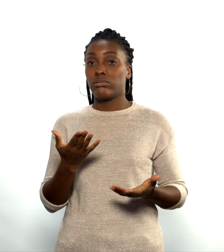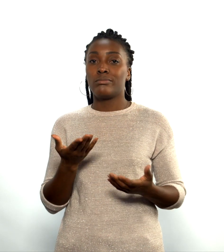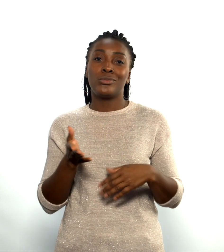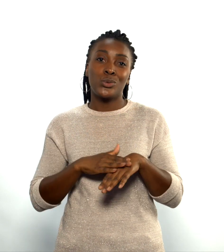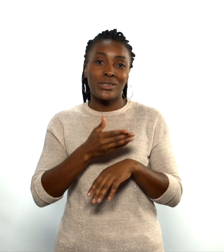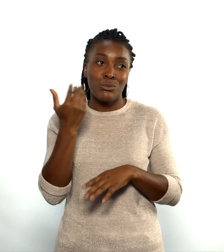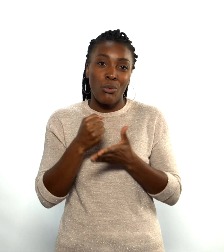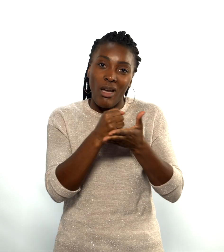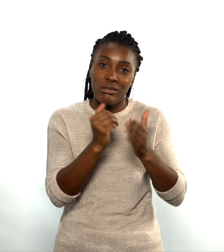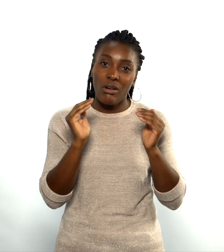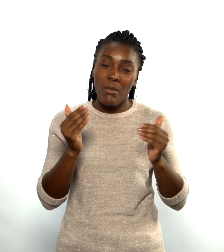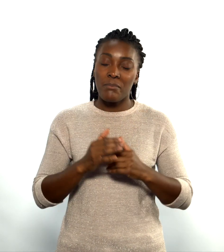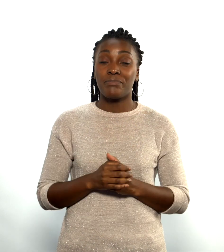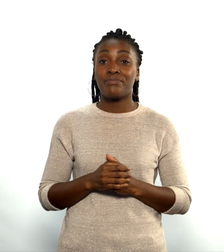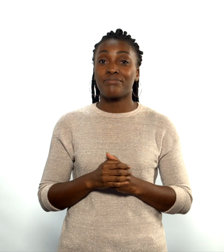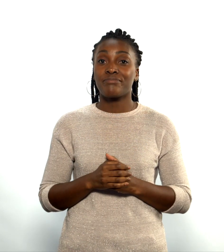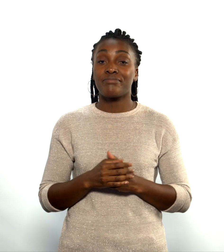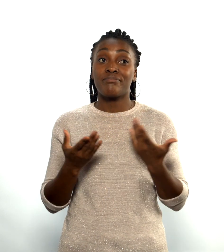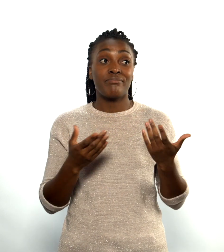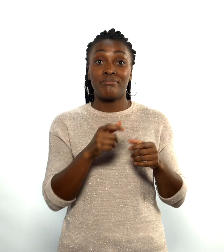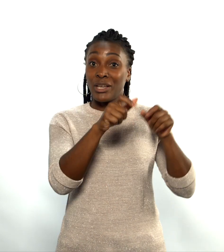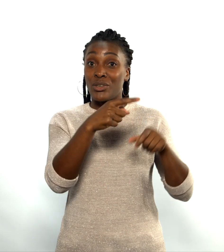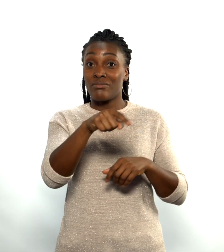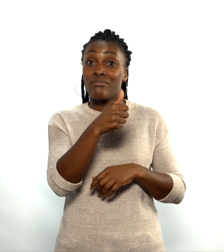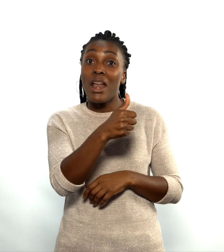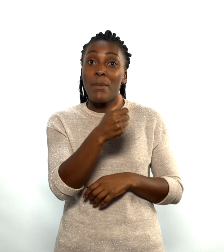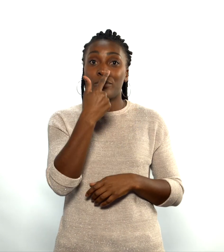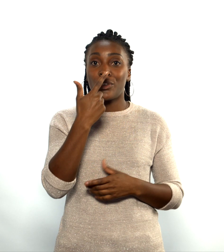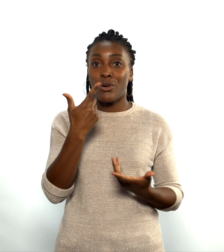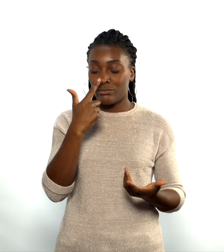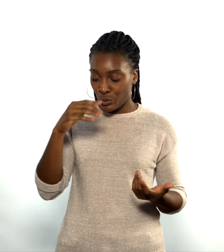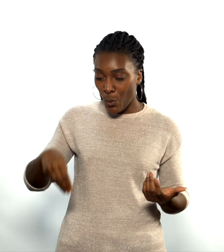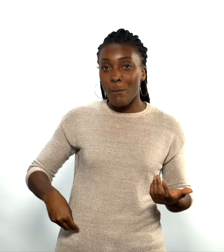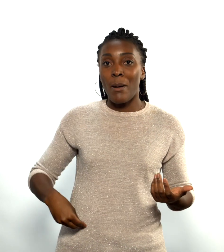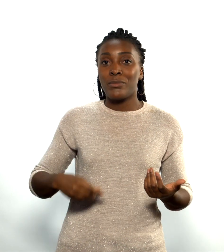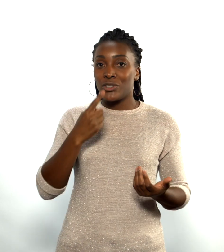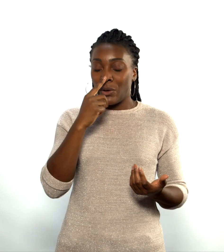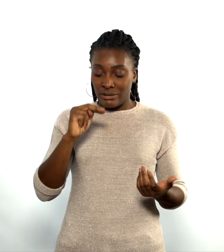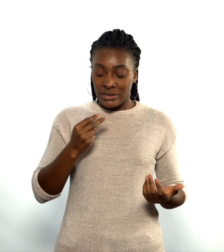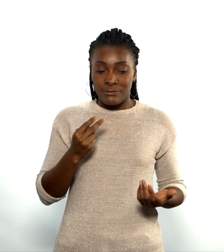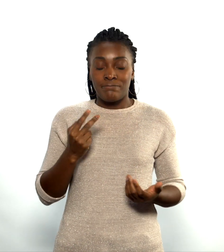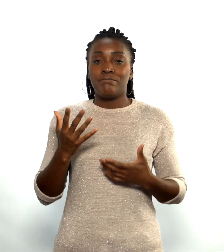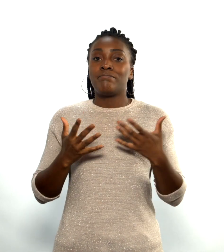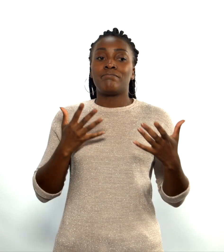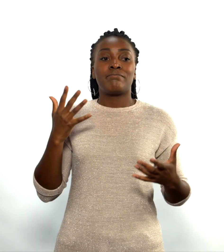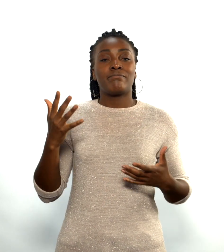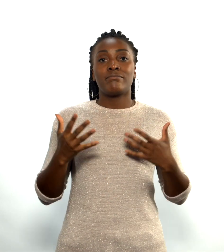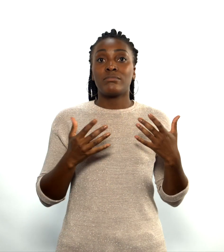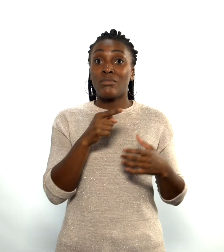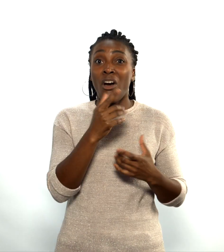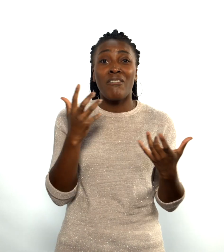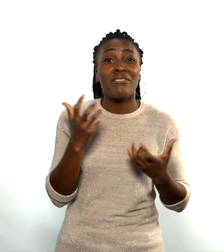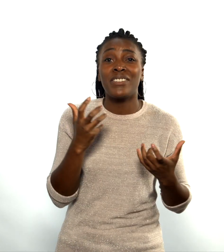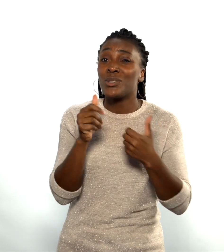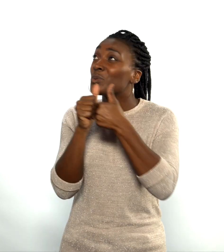que de chercher vraiment à l'aider. Et le frère ou la sœur, alors retombe dans la culpabilité. Et malgré